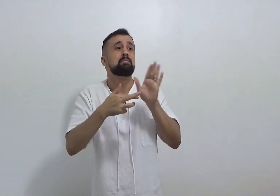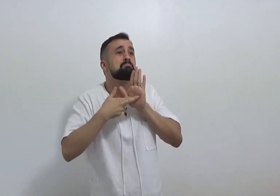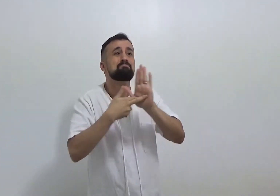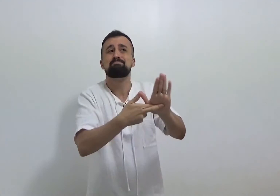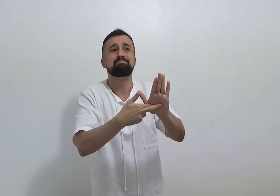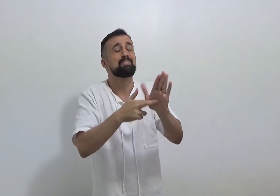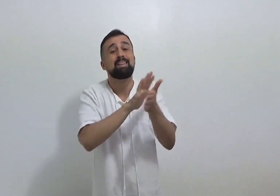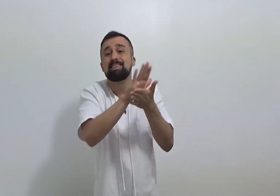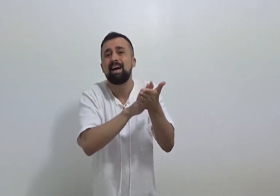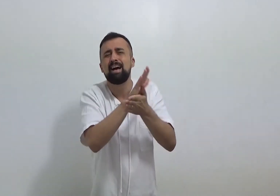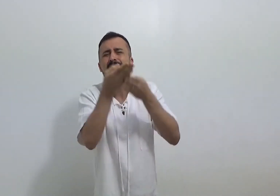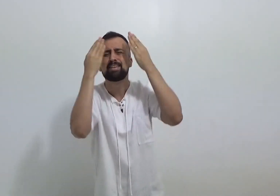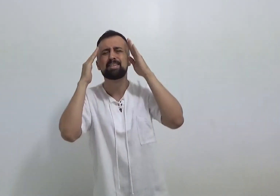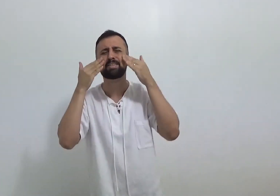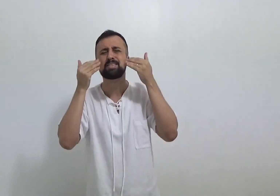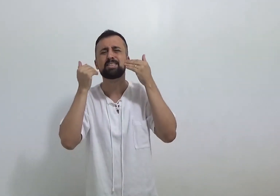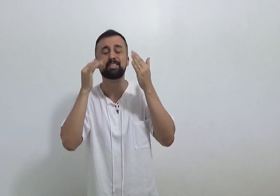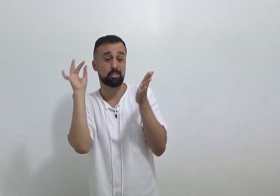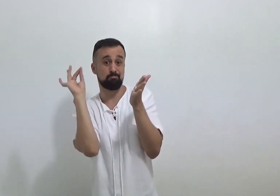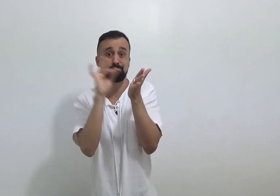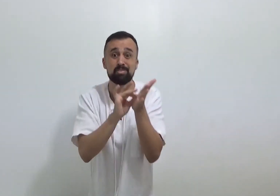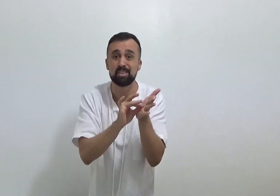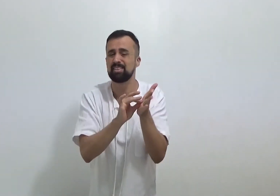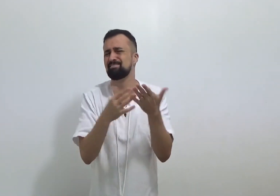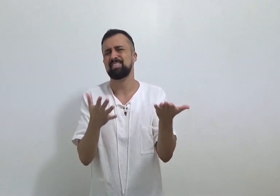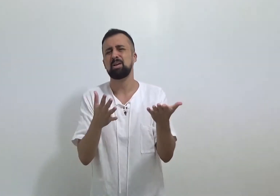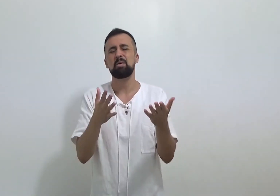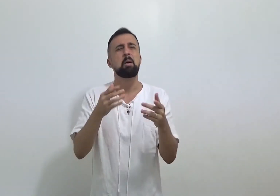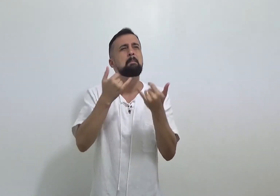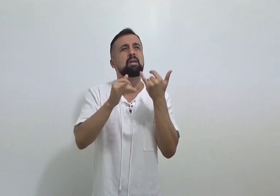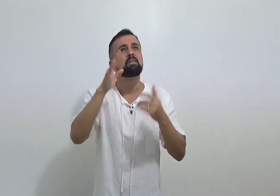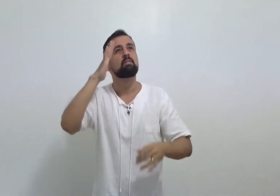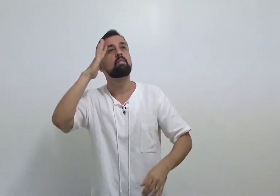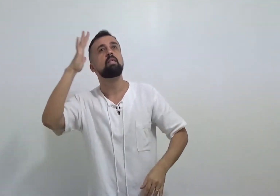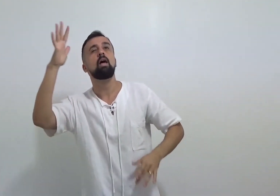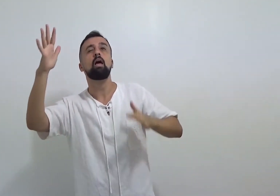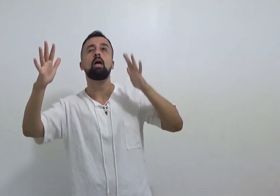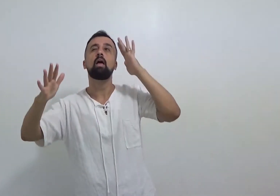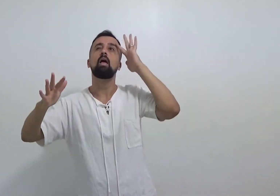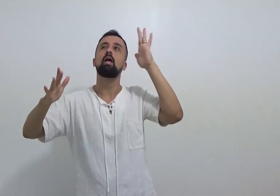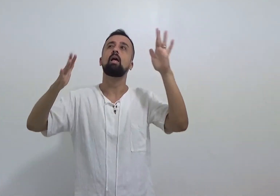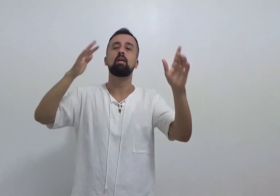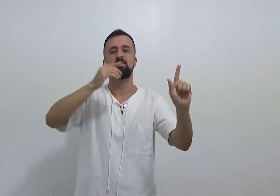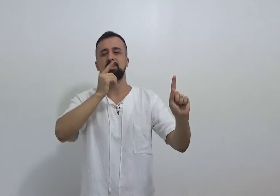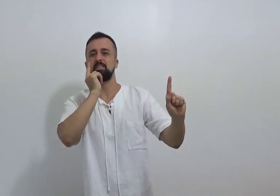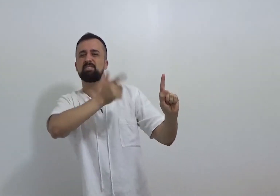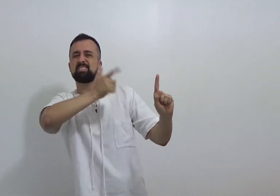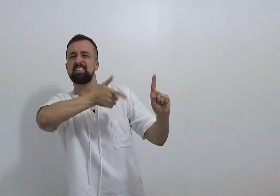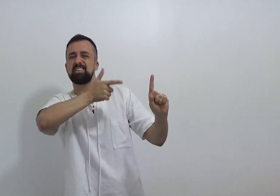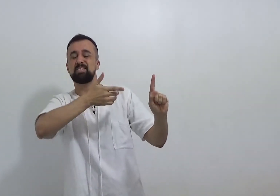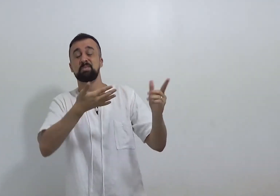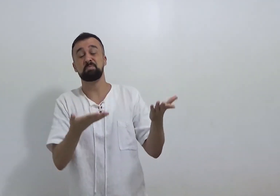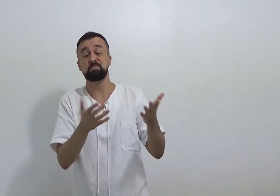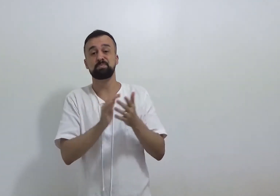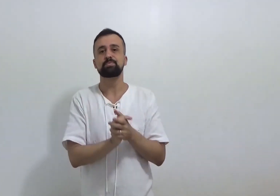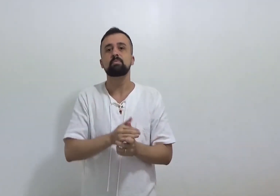Bom, porque não representam indígenas reais, mas uma ideia, um